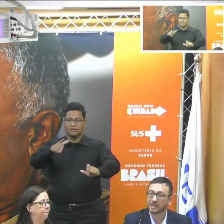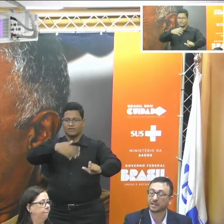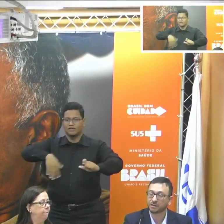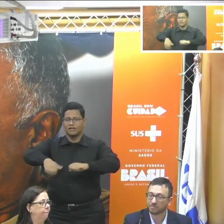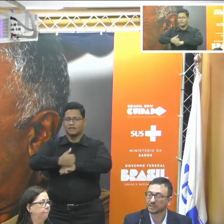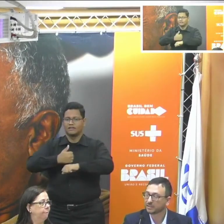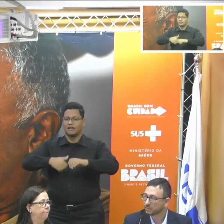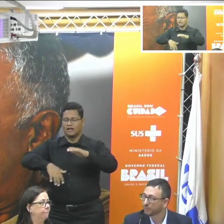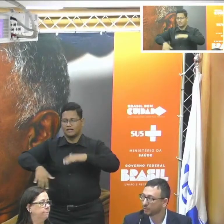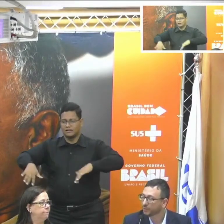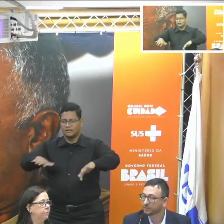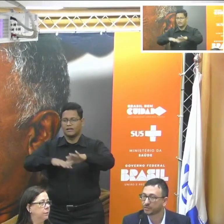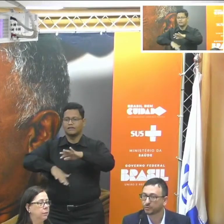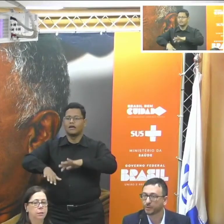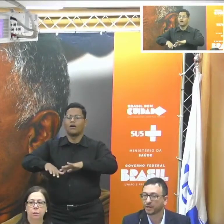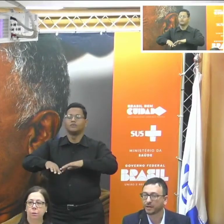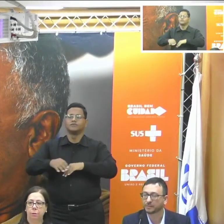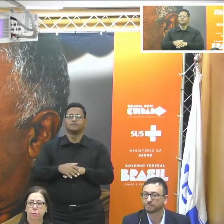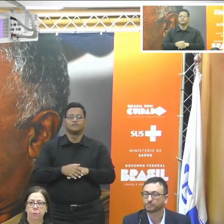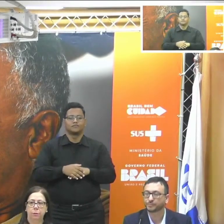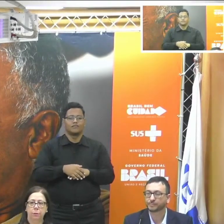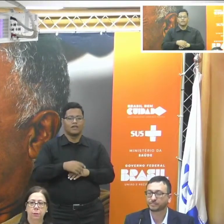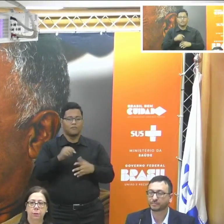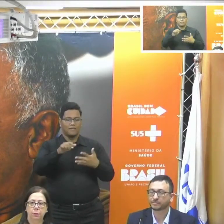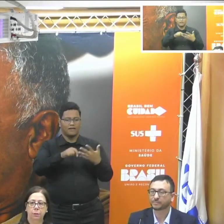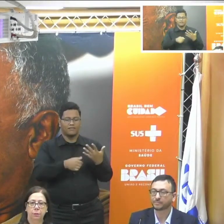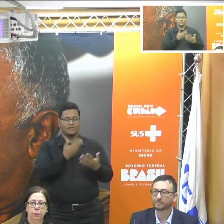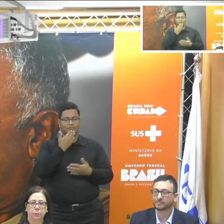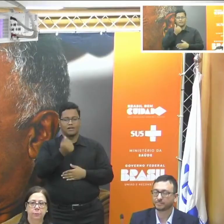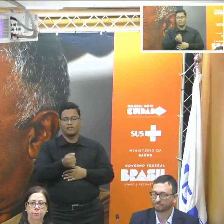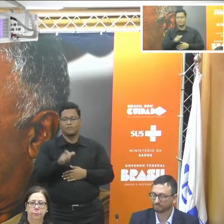né daquilo que vai trazer o maior benefício para ela